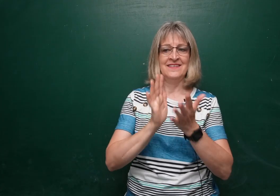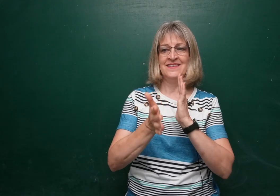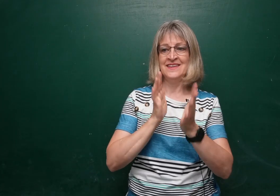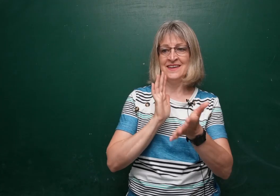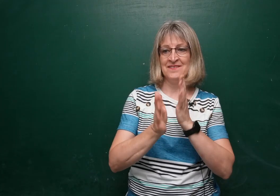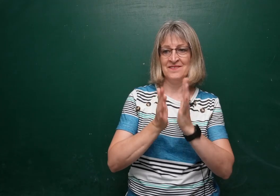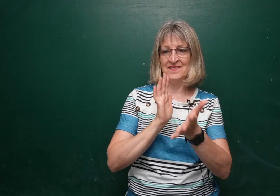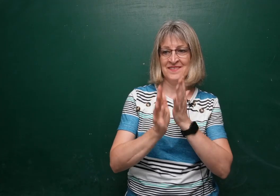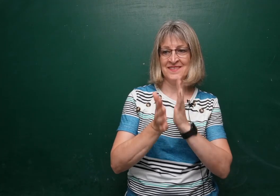Signer.